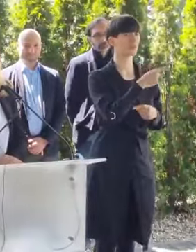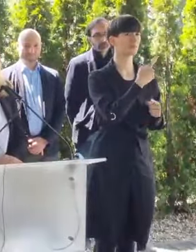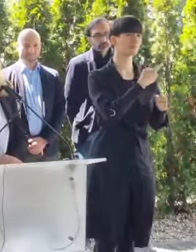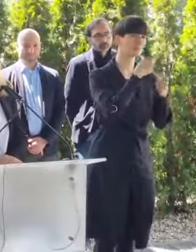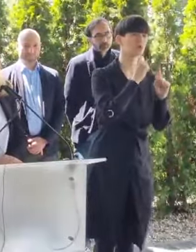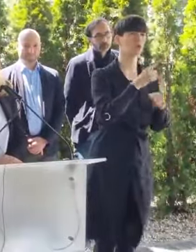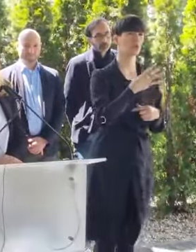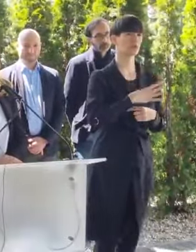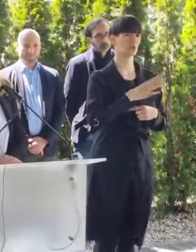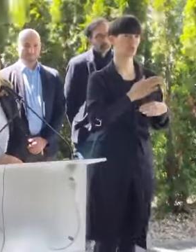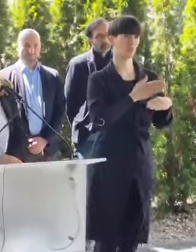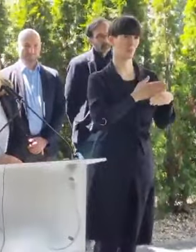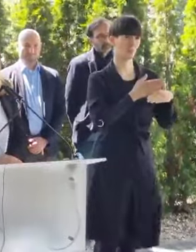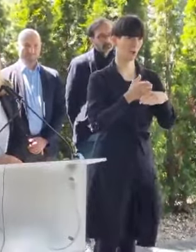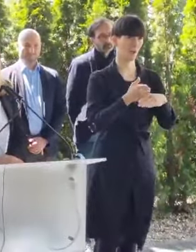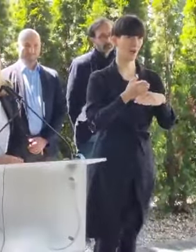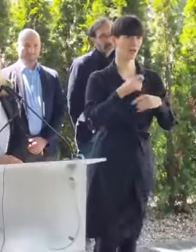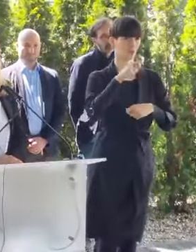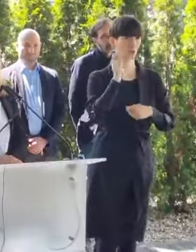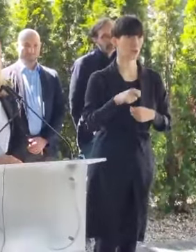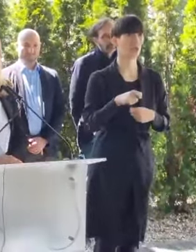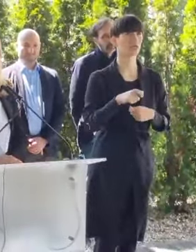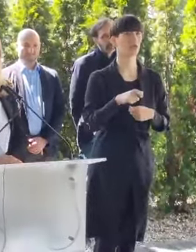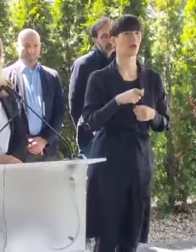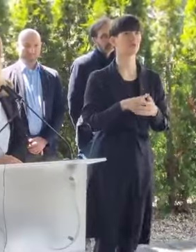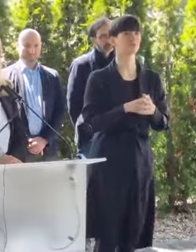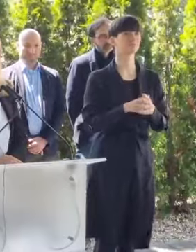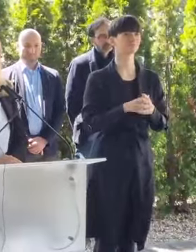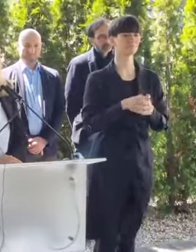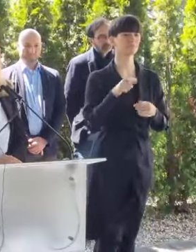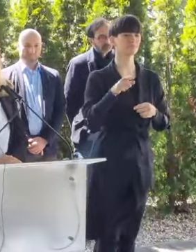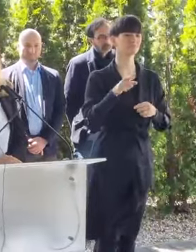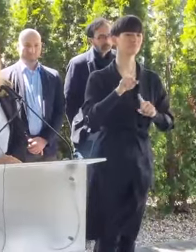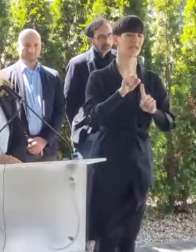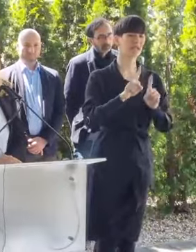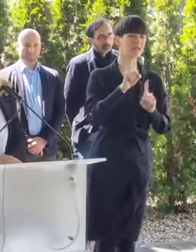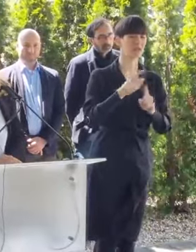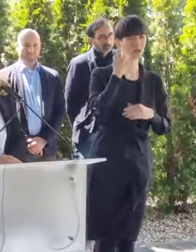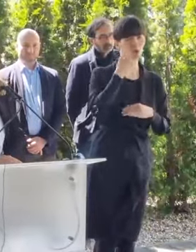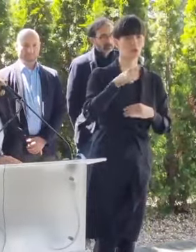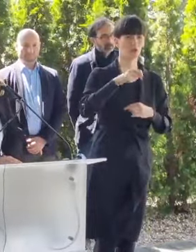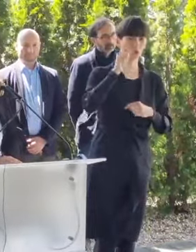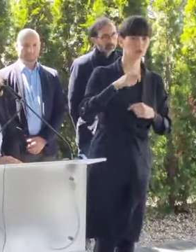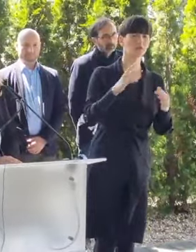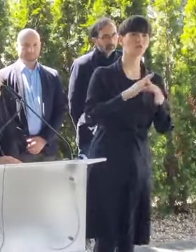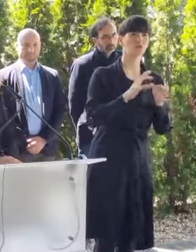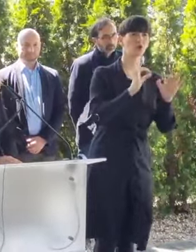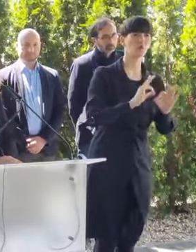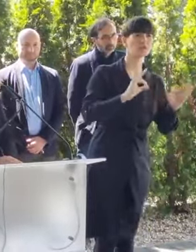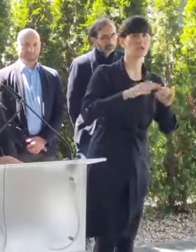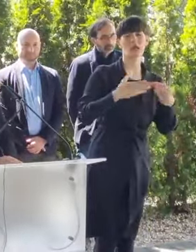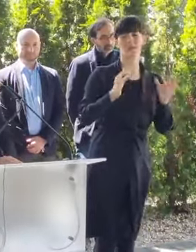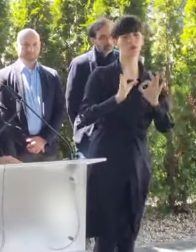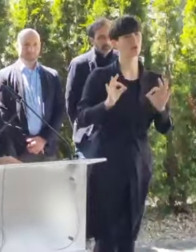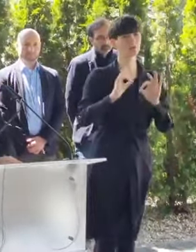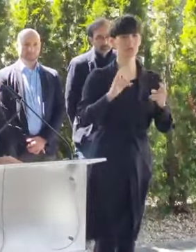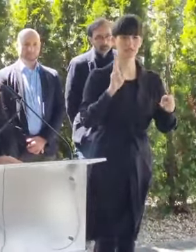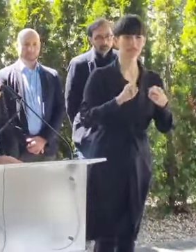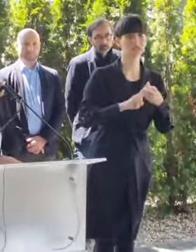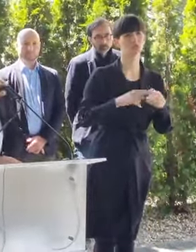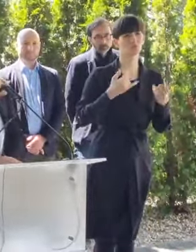citlivosť a empatiu v sebe majú. Slova vďaky, ktoré som počula na každom, či už oficiálnom alebo neoficiálnom stretnutí, chcem aj